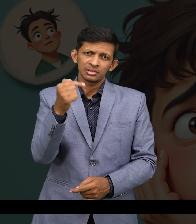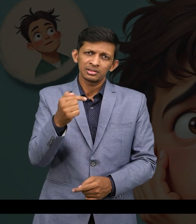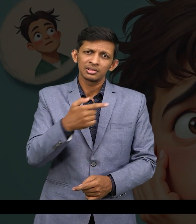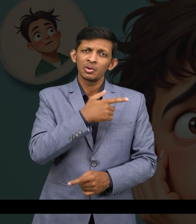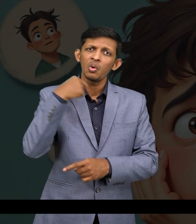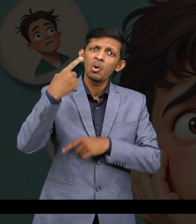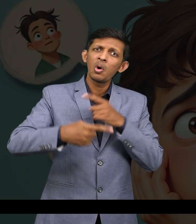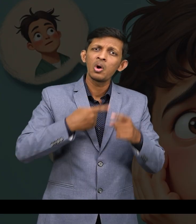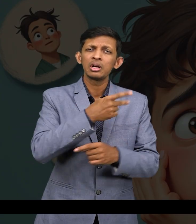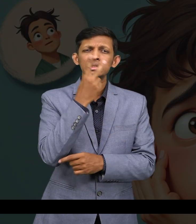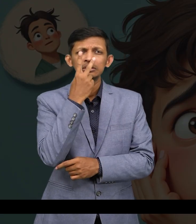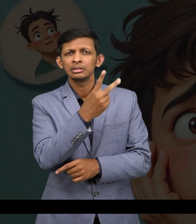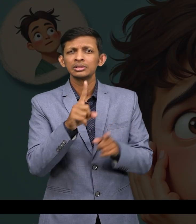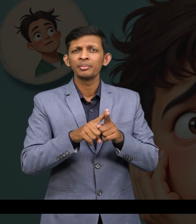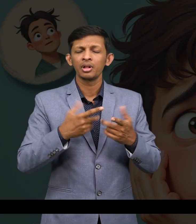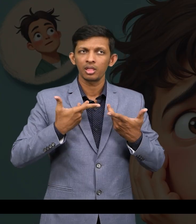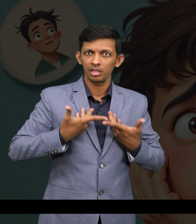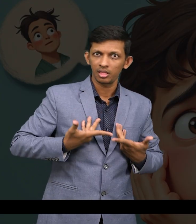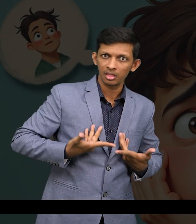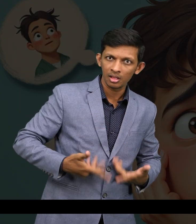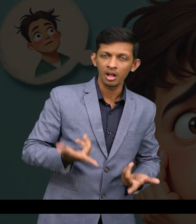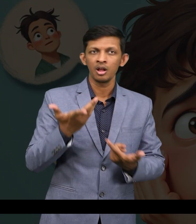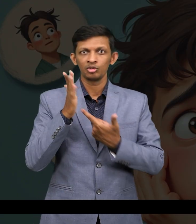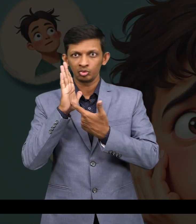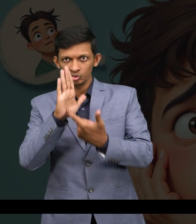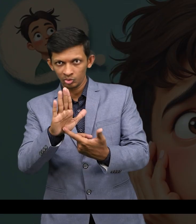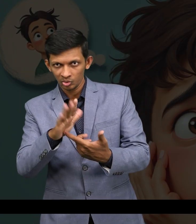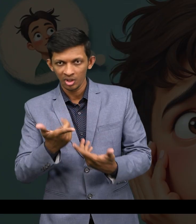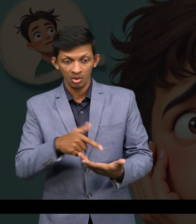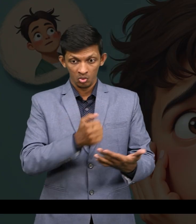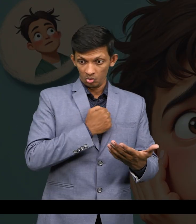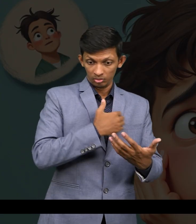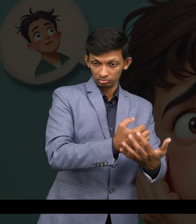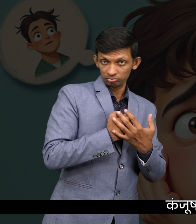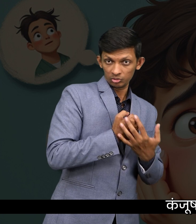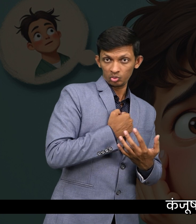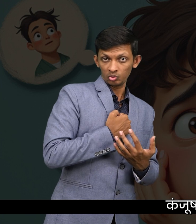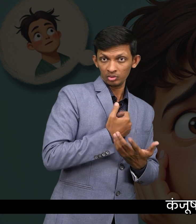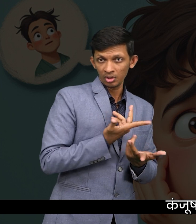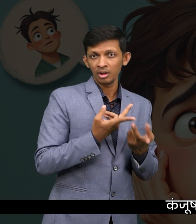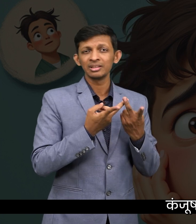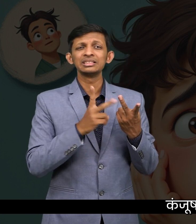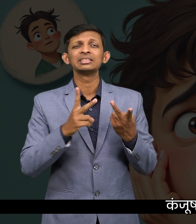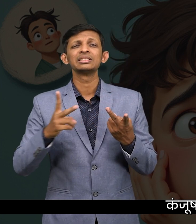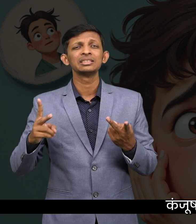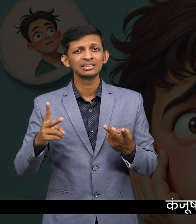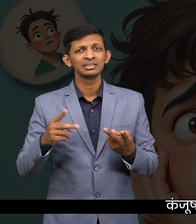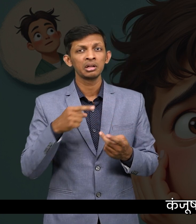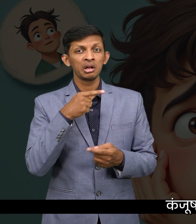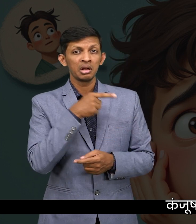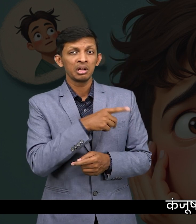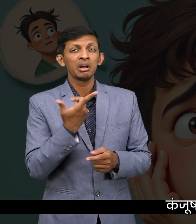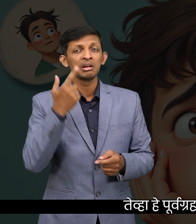धूर्त कंजूष इत्यादी म्हणून